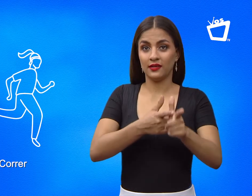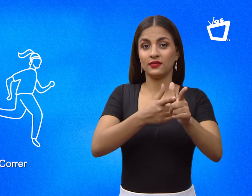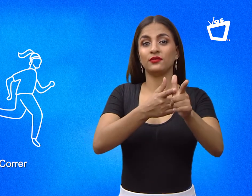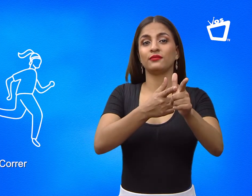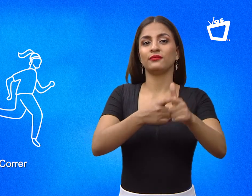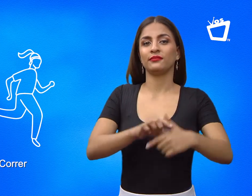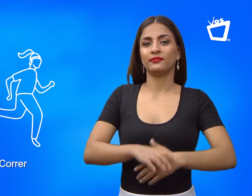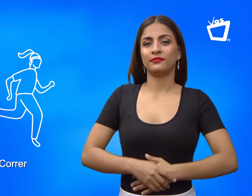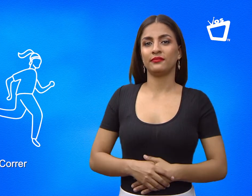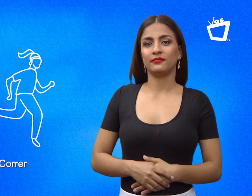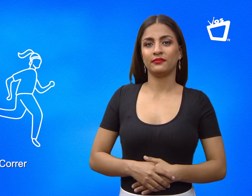Correr.